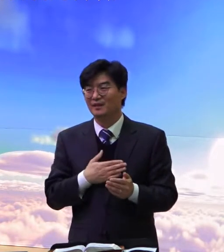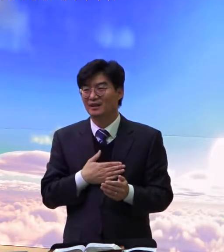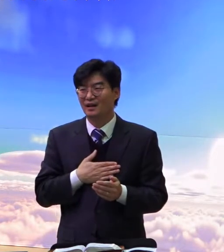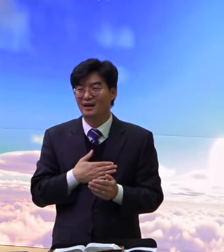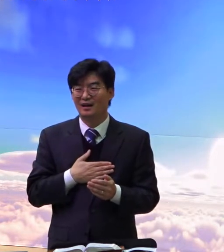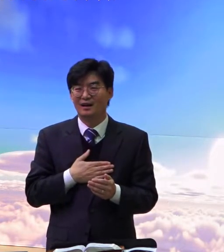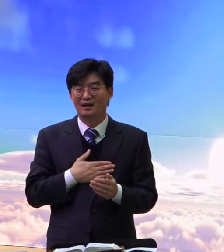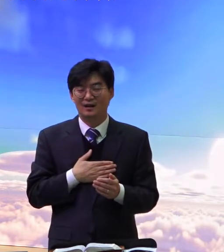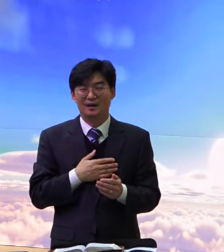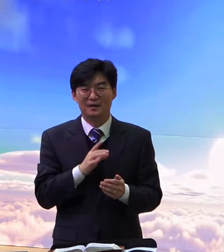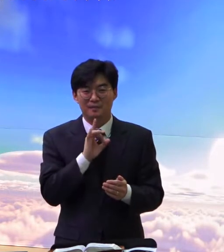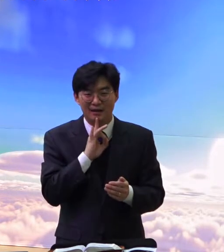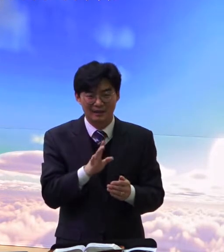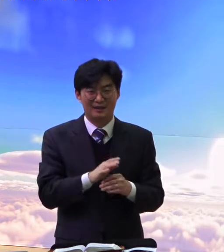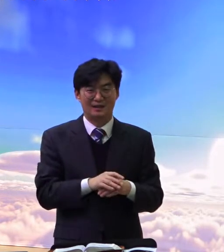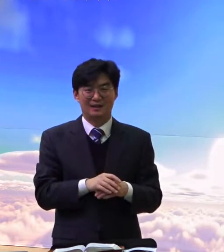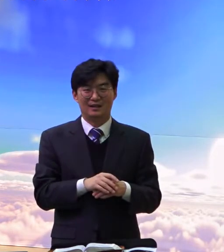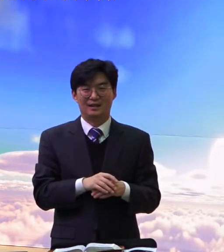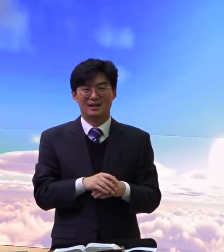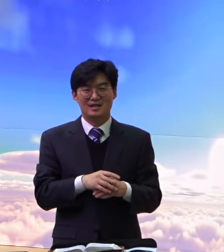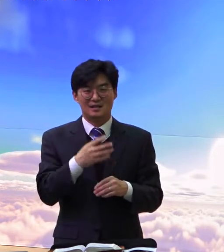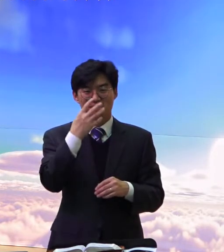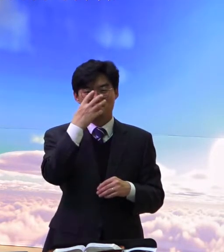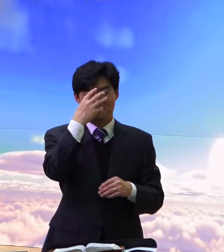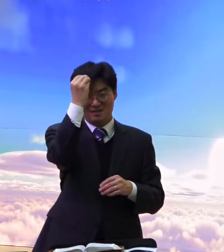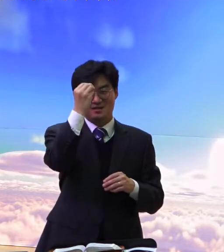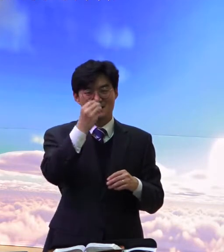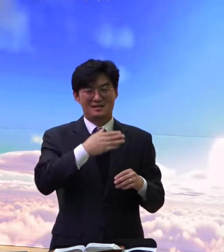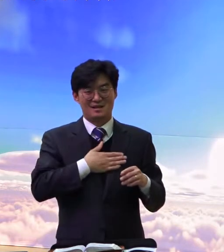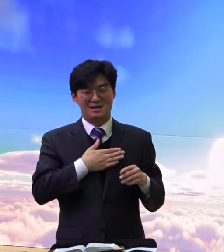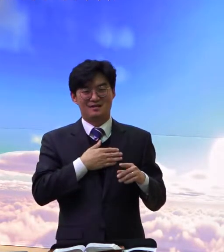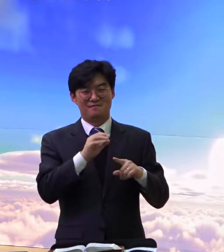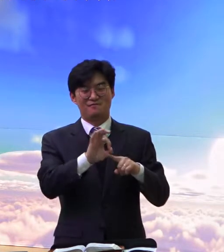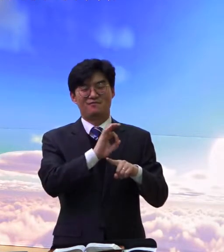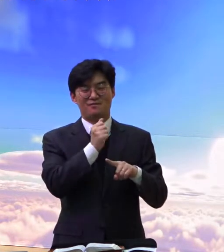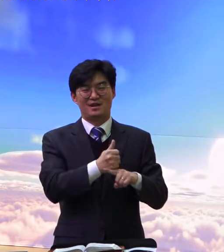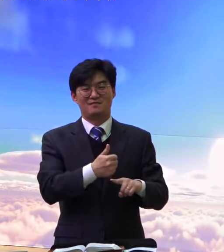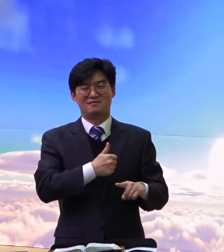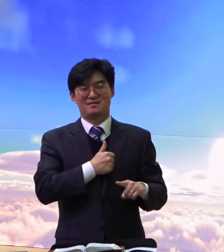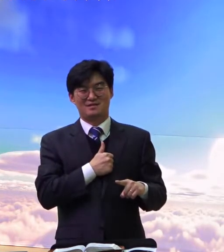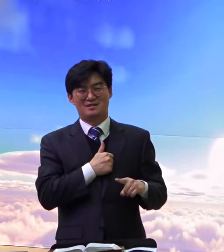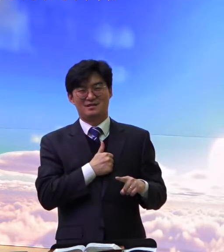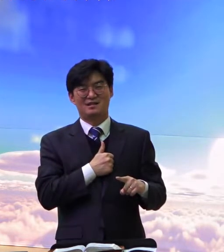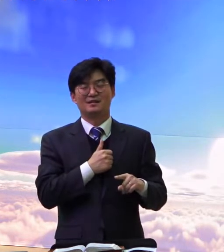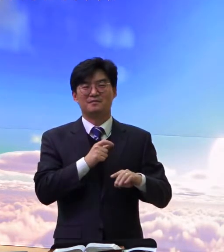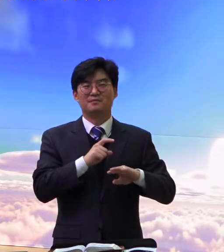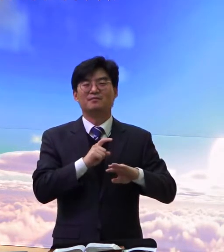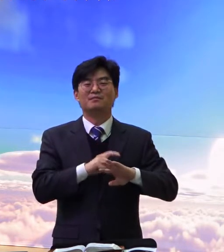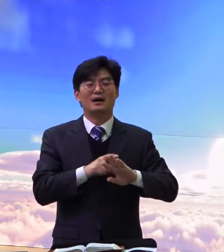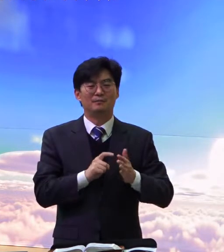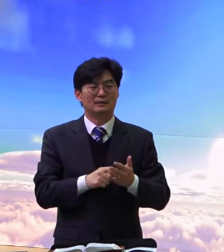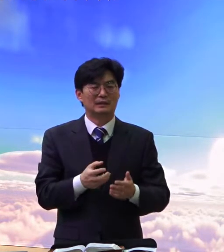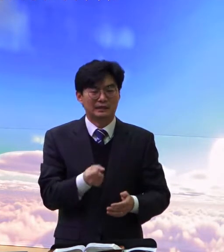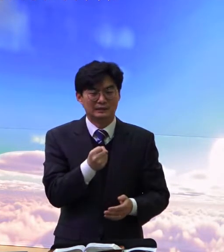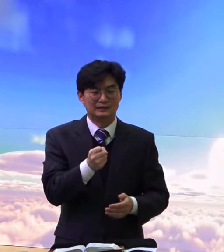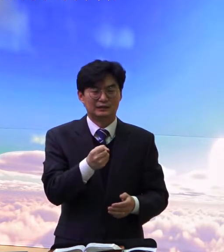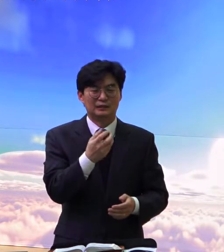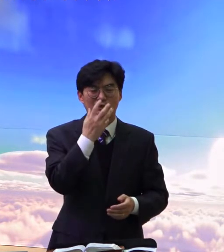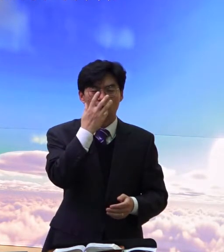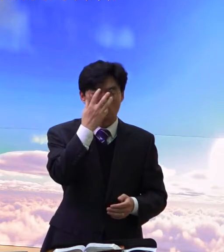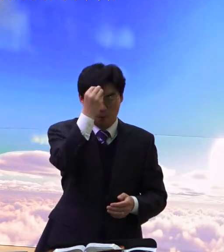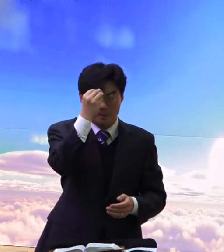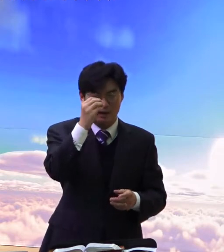바벨탑을 세우면서 내가 왕이 되려고 하고 예수님 없는, 하나님 없는 그런 교만한